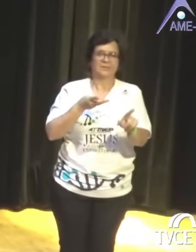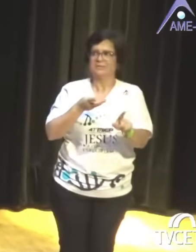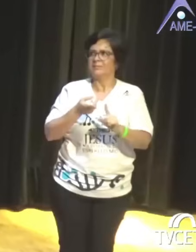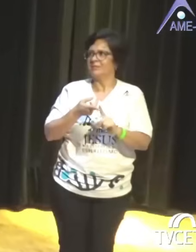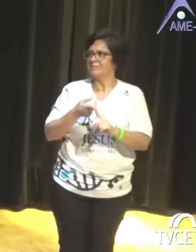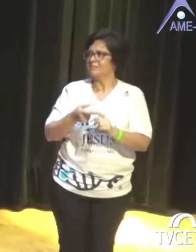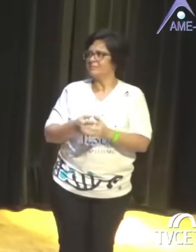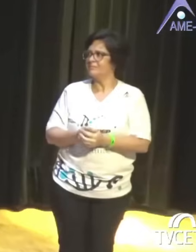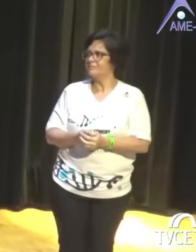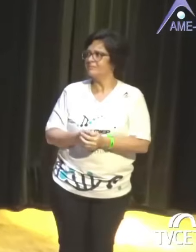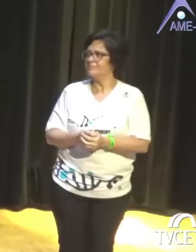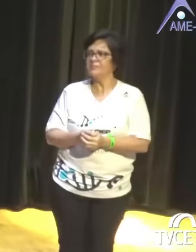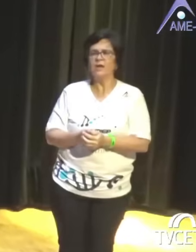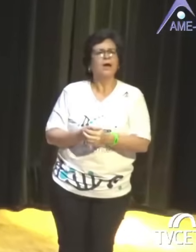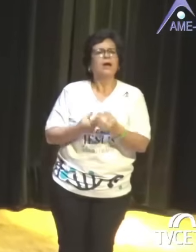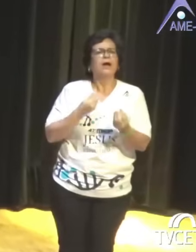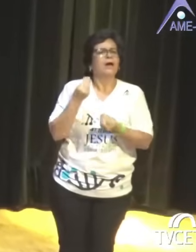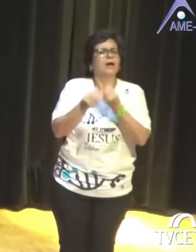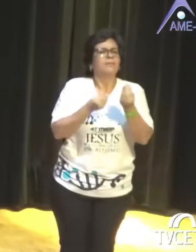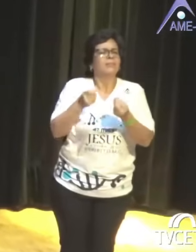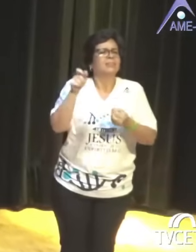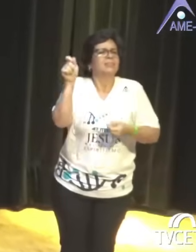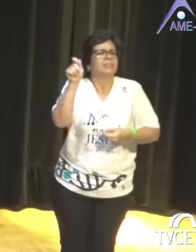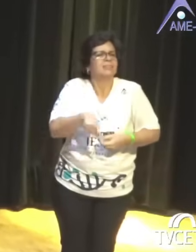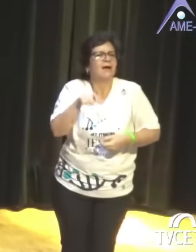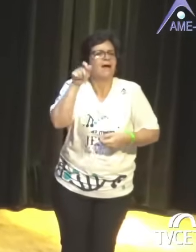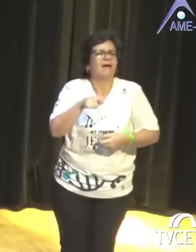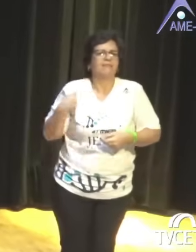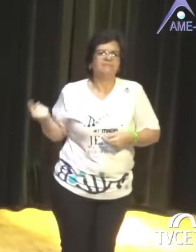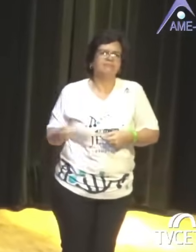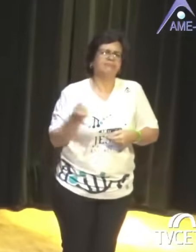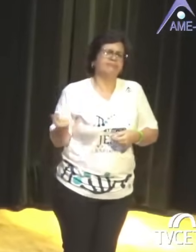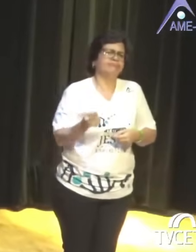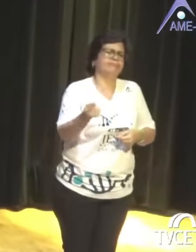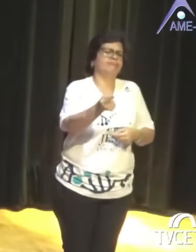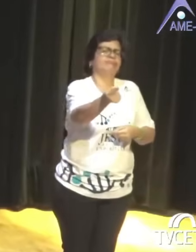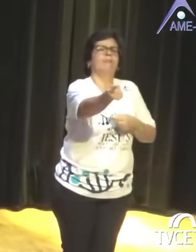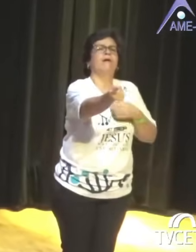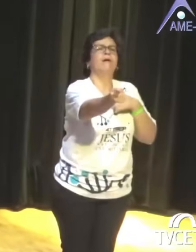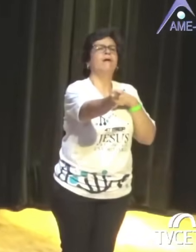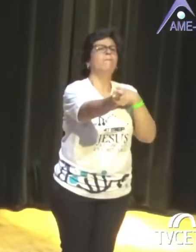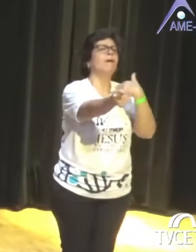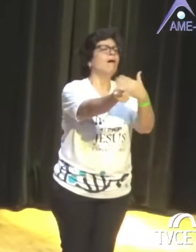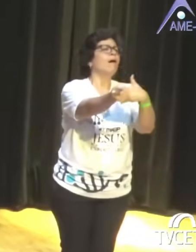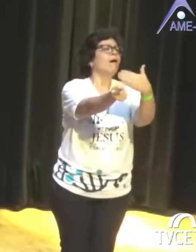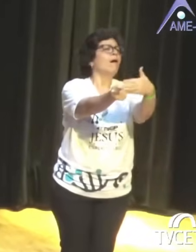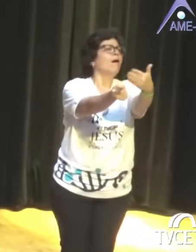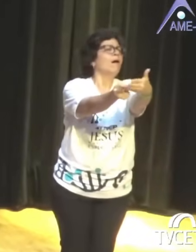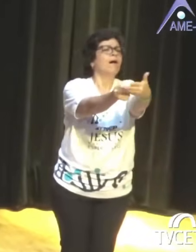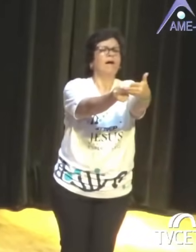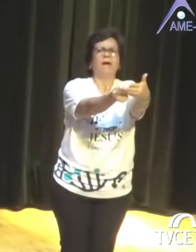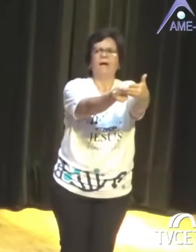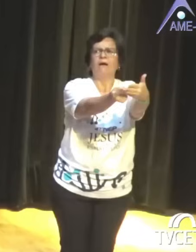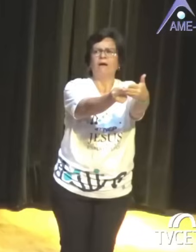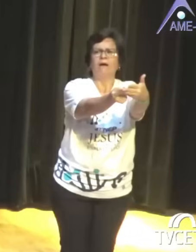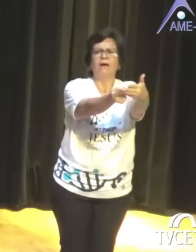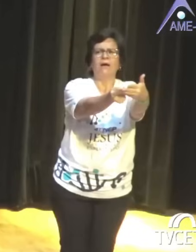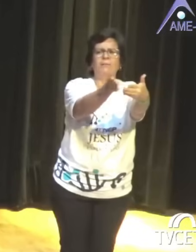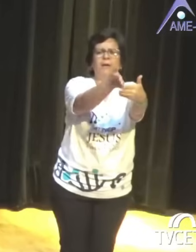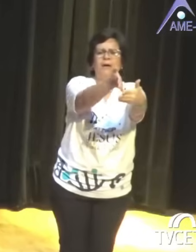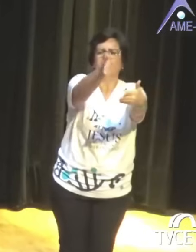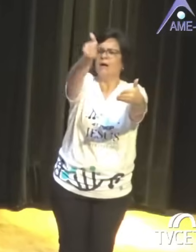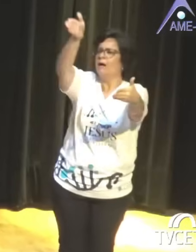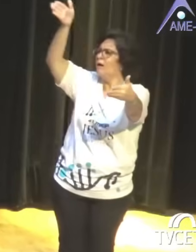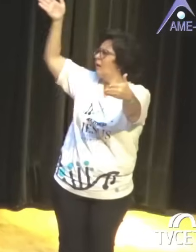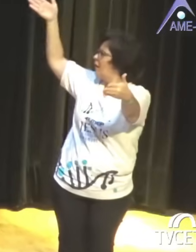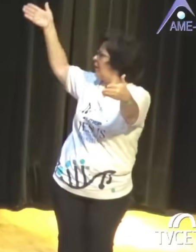reconfiguração porque De que adianta eu ter a eternidade pela frente e eu ter um imenso